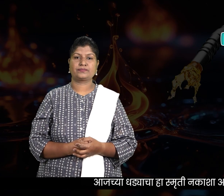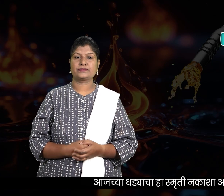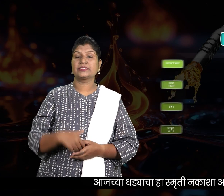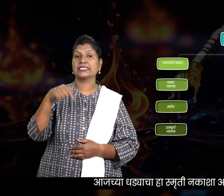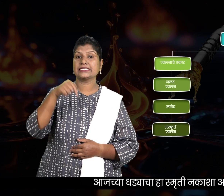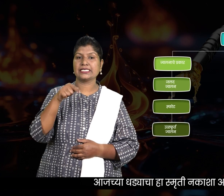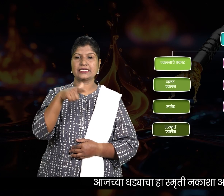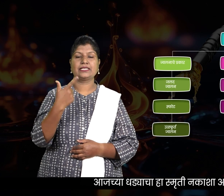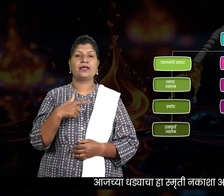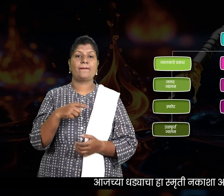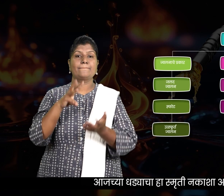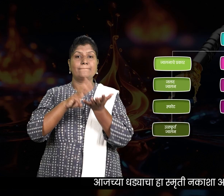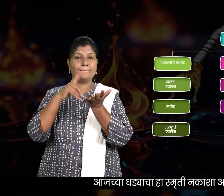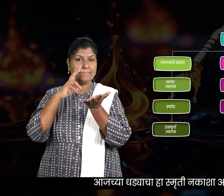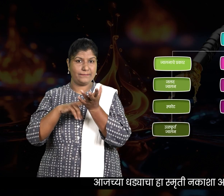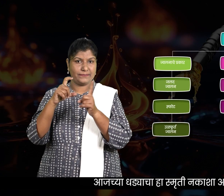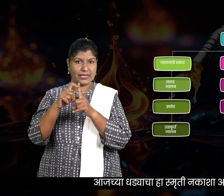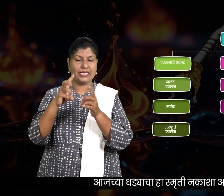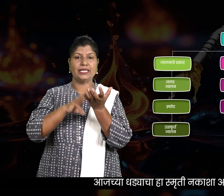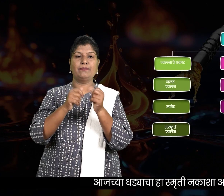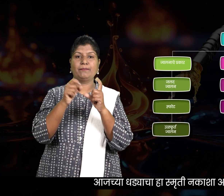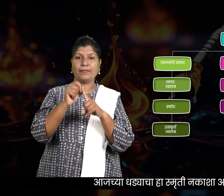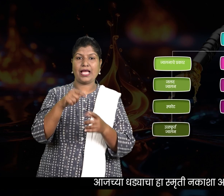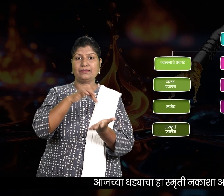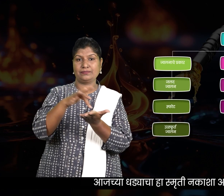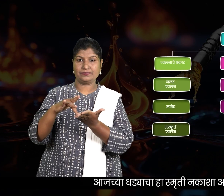आजच्या धड्याचा हा स्मृती नकाशा आहे.